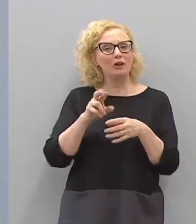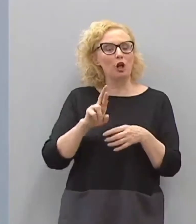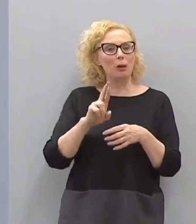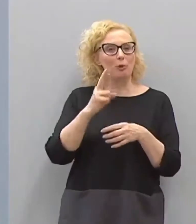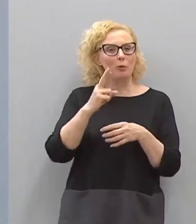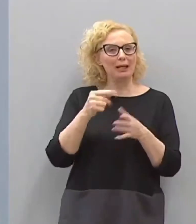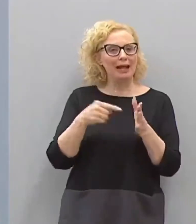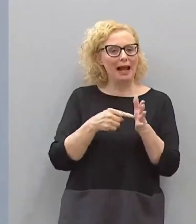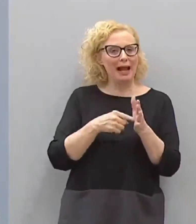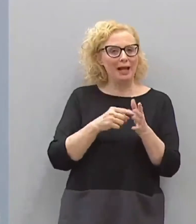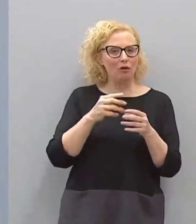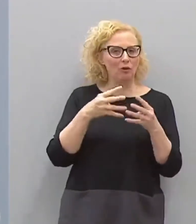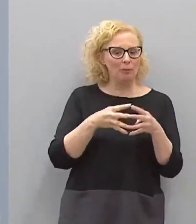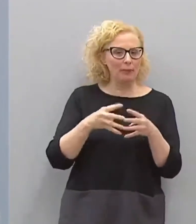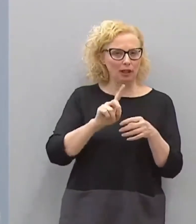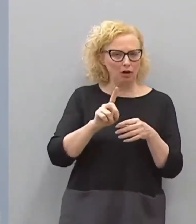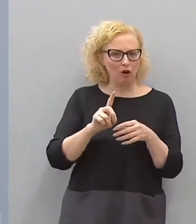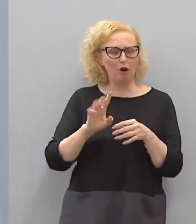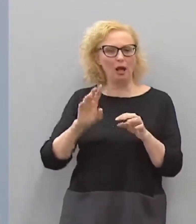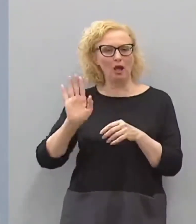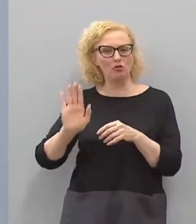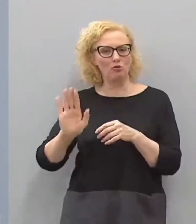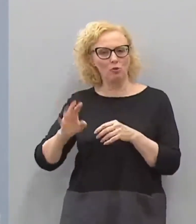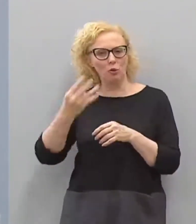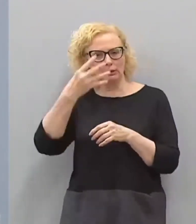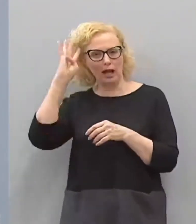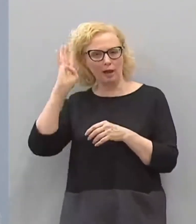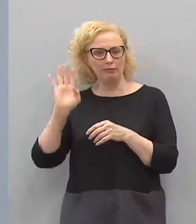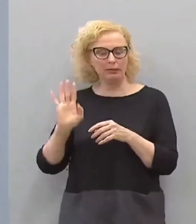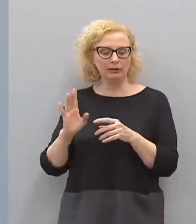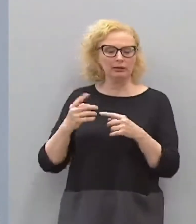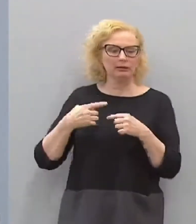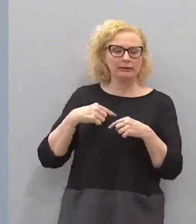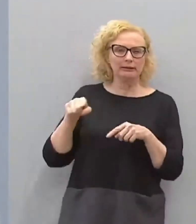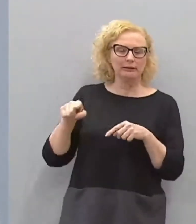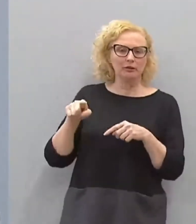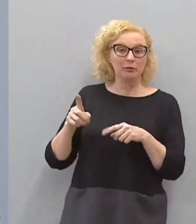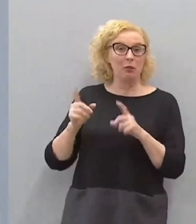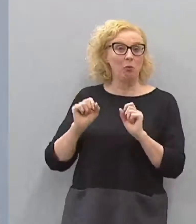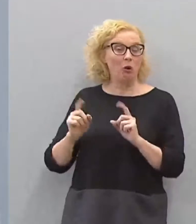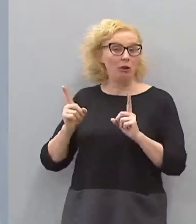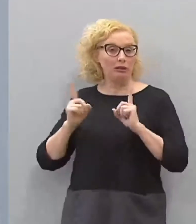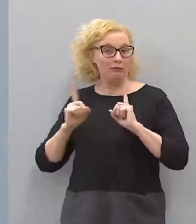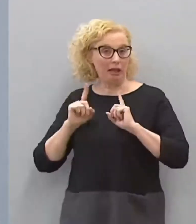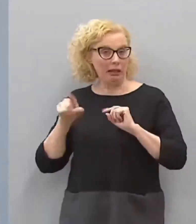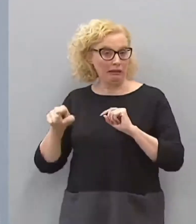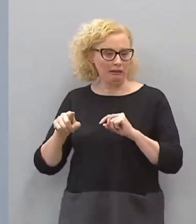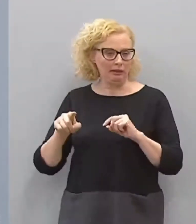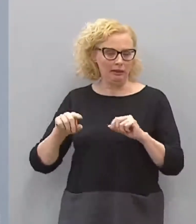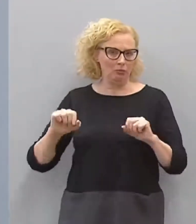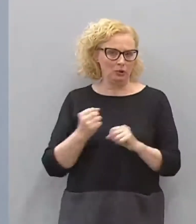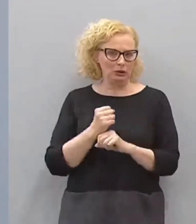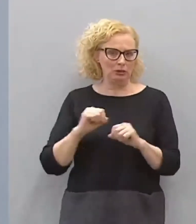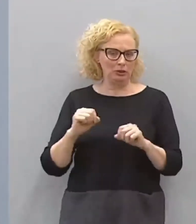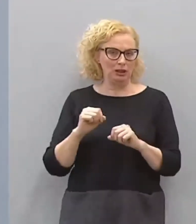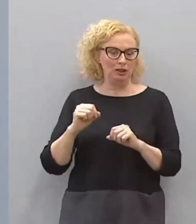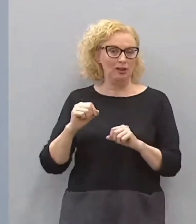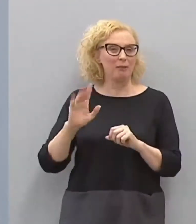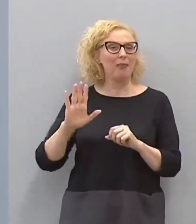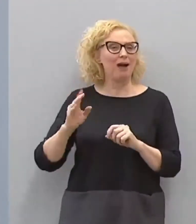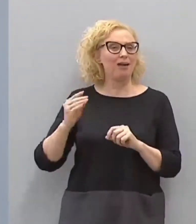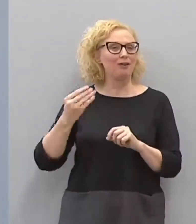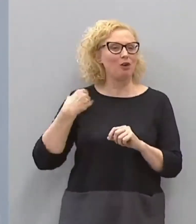dopo questi fatti non è sicuramente più difendibile però quando mi era stata posta la domanda